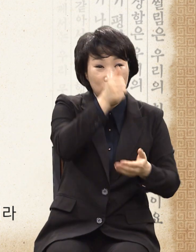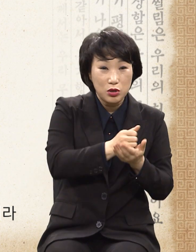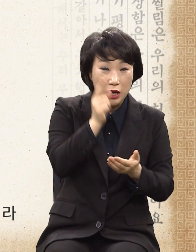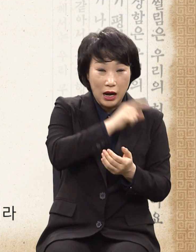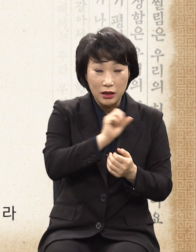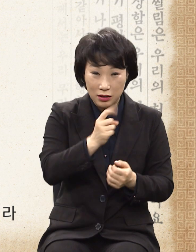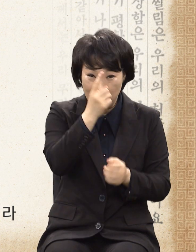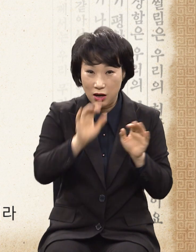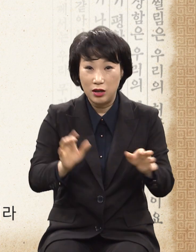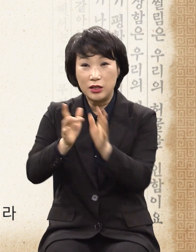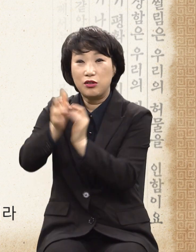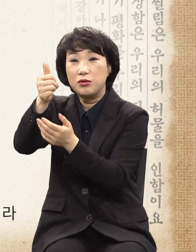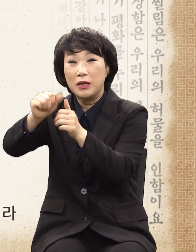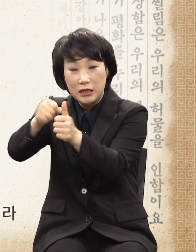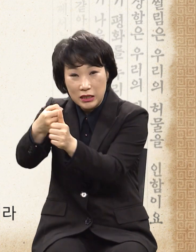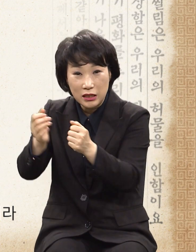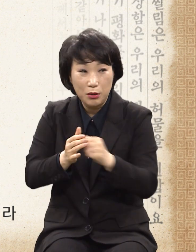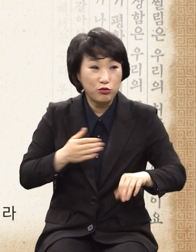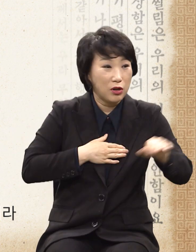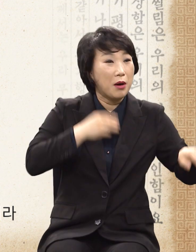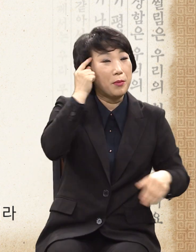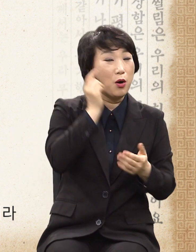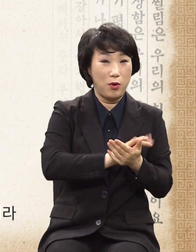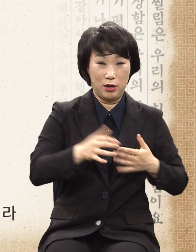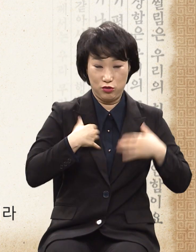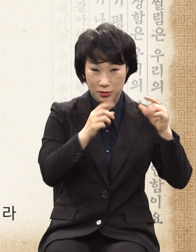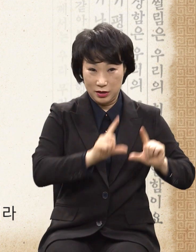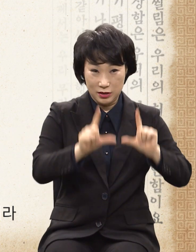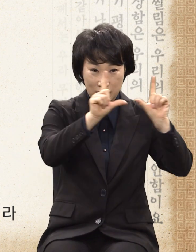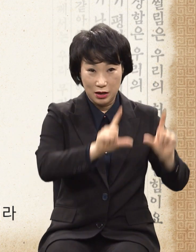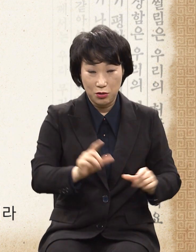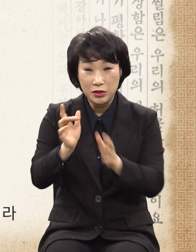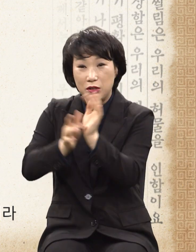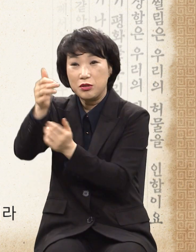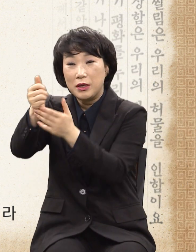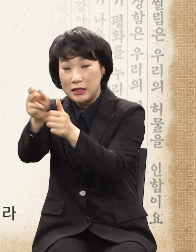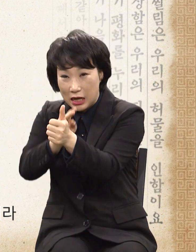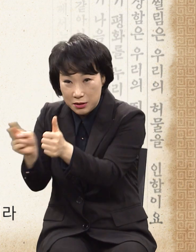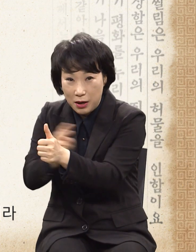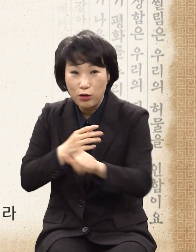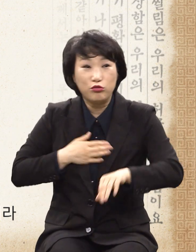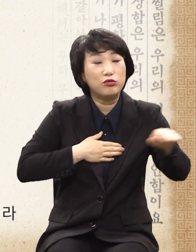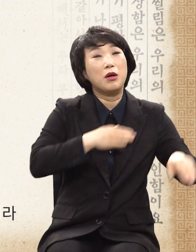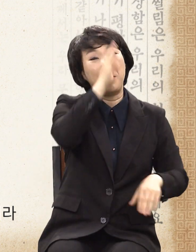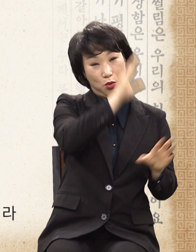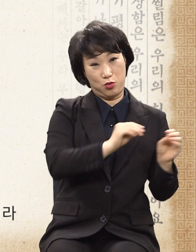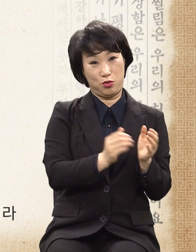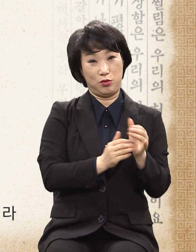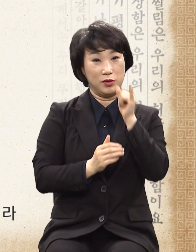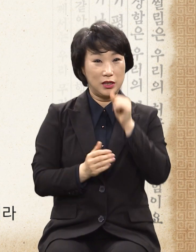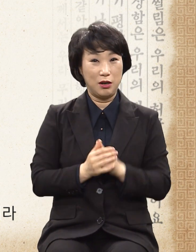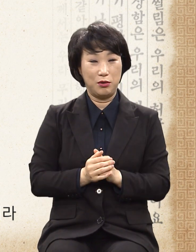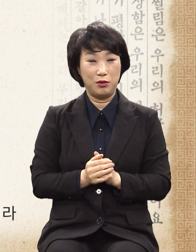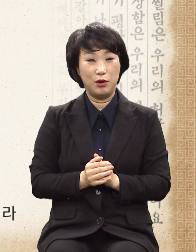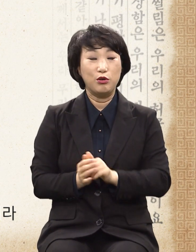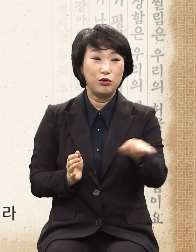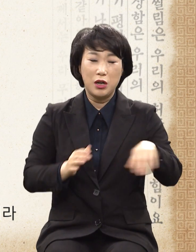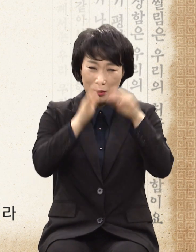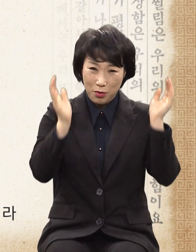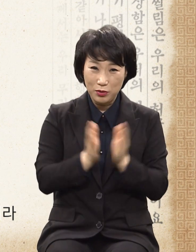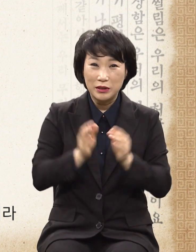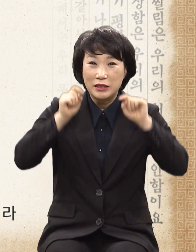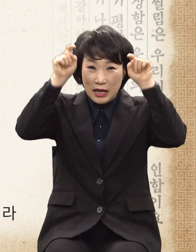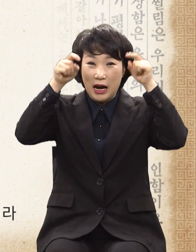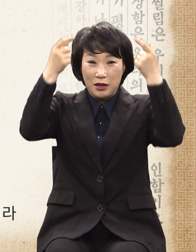징계를 받음으로 우리가 평안을 누리고 그가 채찍에 맞음으로 나음을 입었도다. 우리는